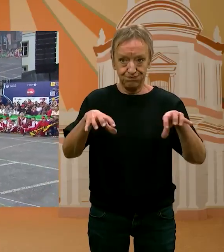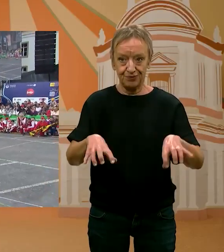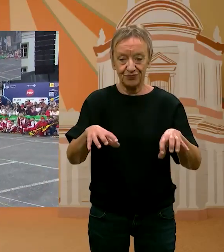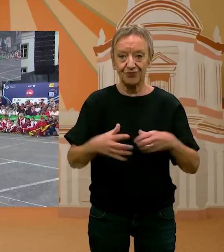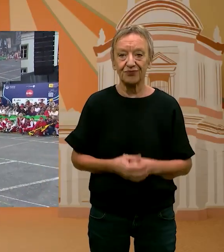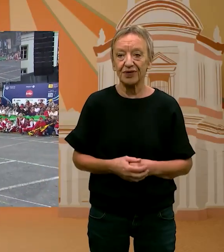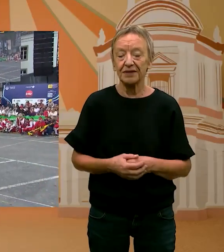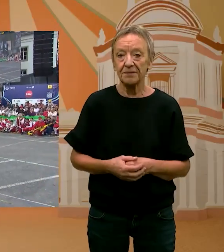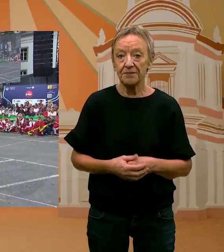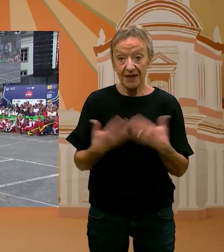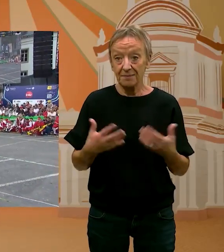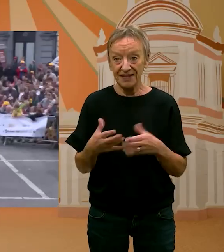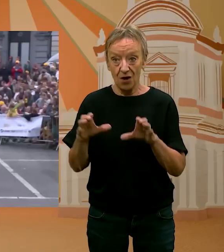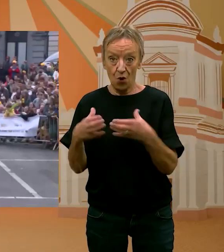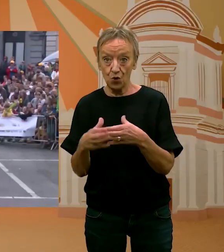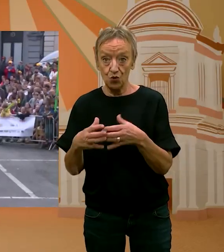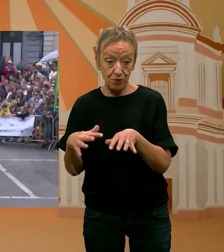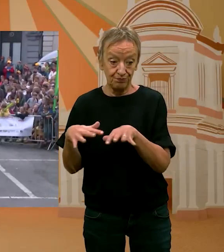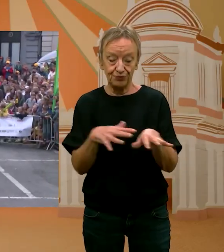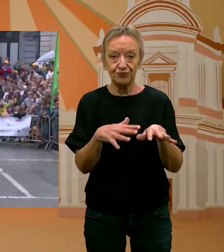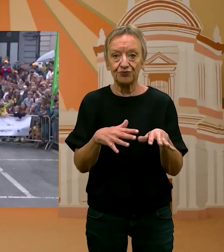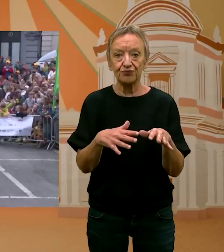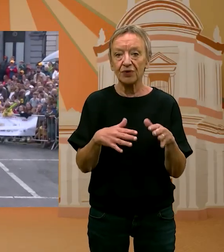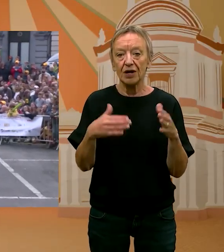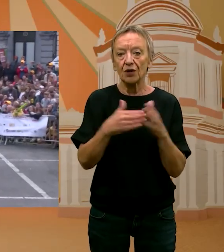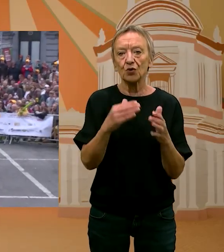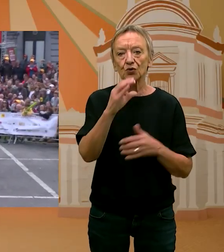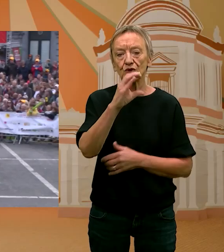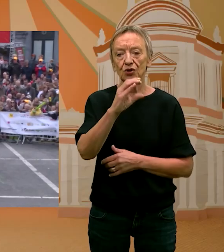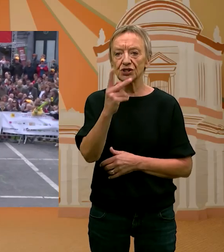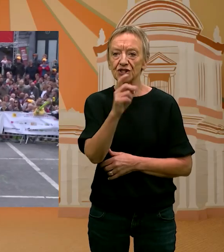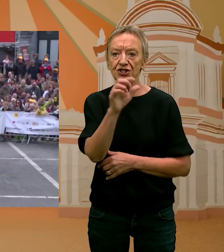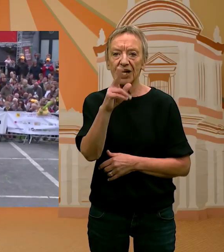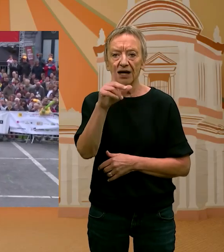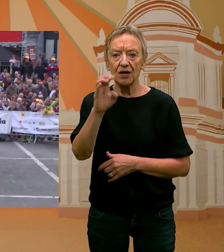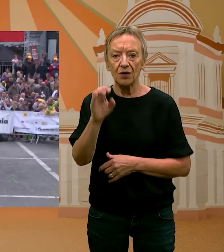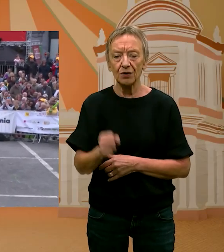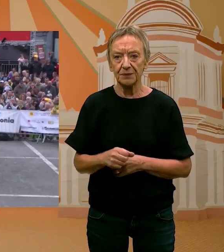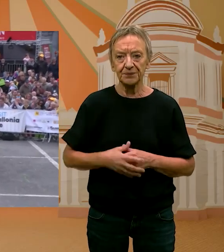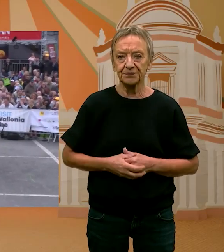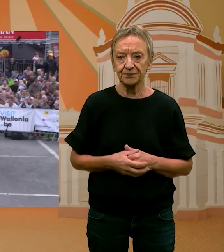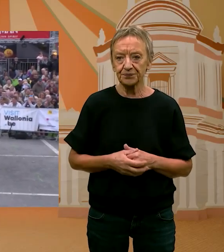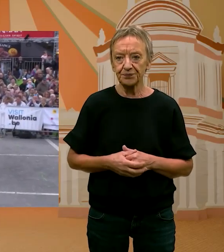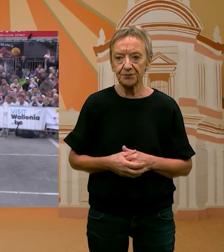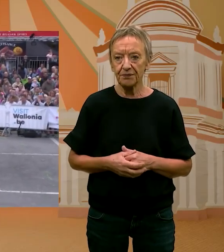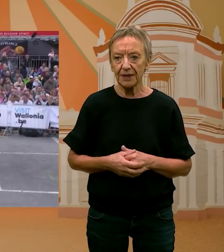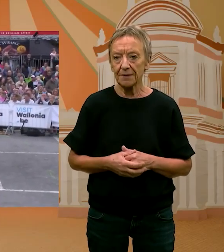assauts des autres. Donc voilà, ce sont les groupes qui se forment. Je suis avec Simon, les amis. Mais voilà, quelle